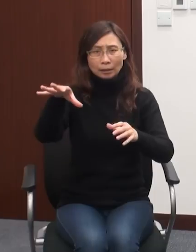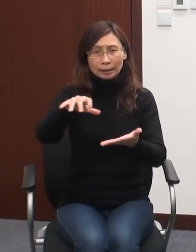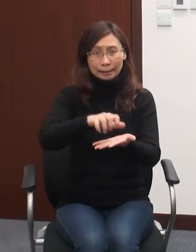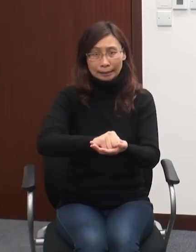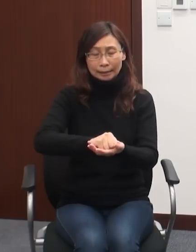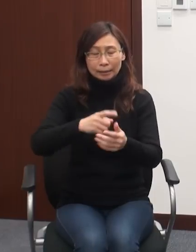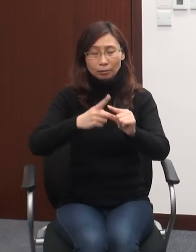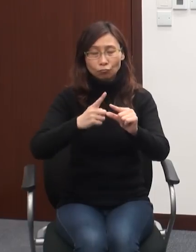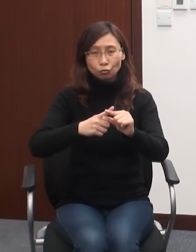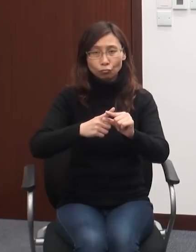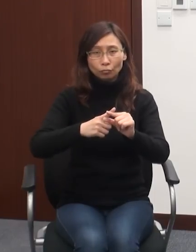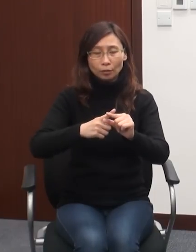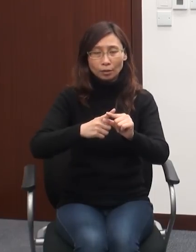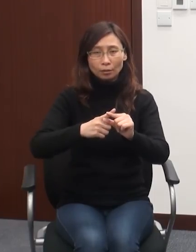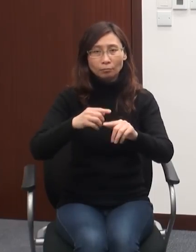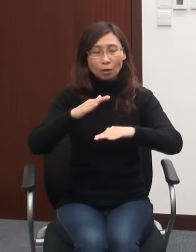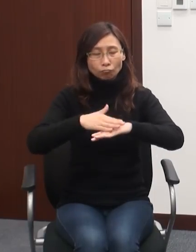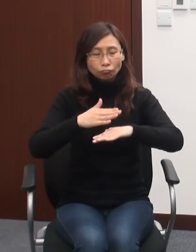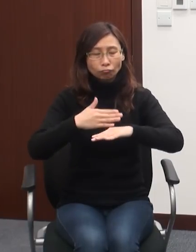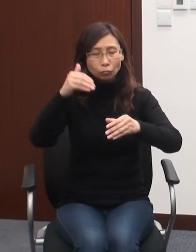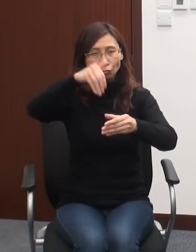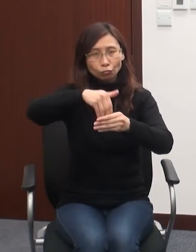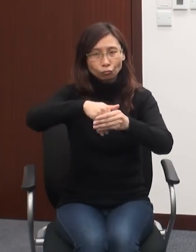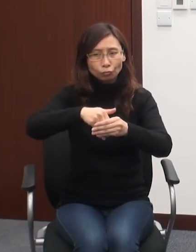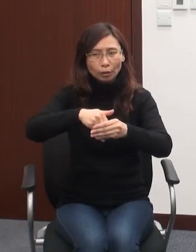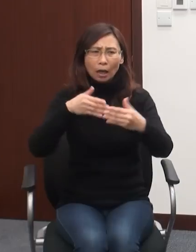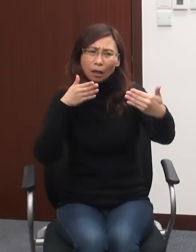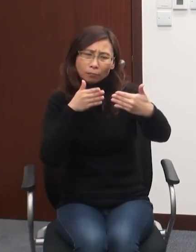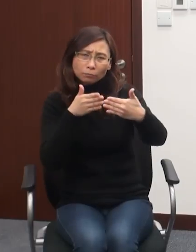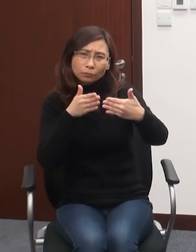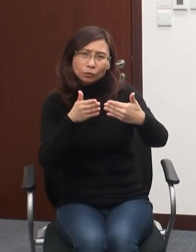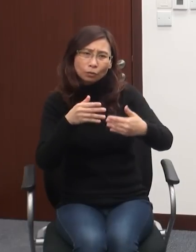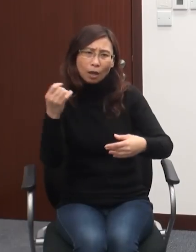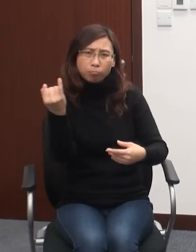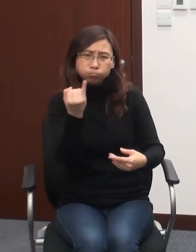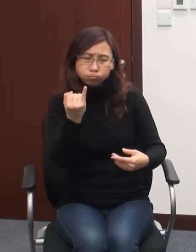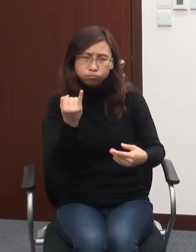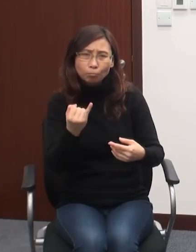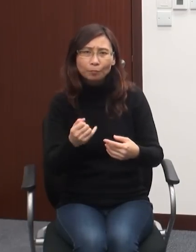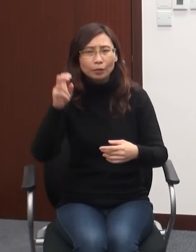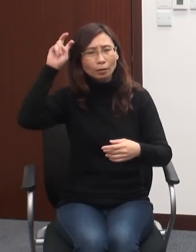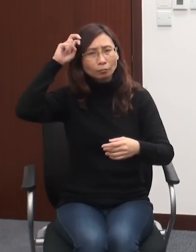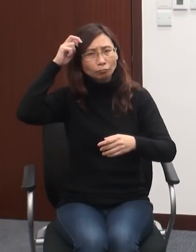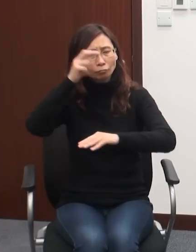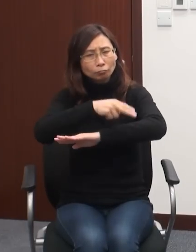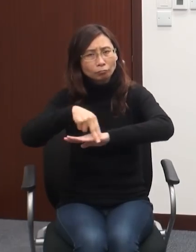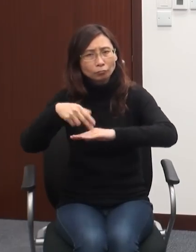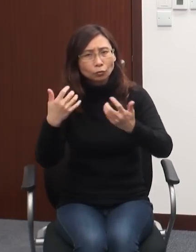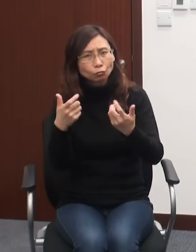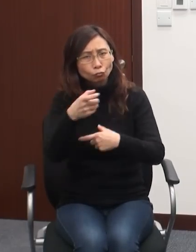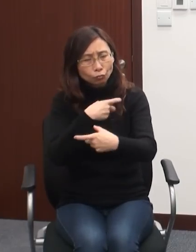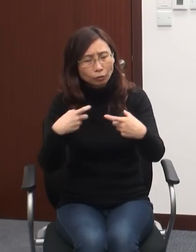個咁差嘅財政預算案？會唔會將佢兩者結合起嚟咧？咁呢個真係佢哋要考慮